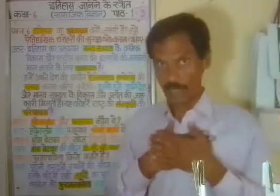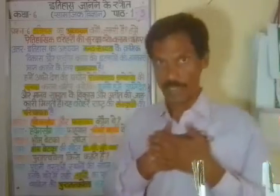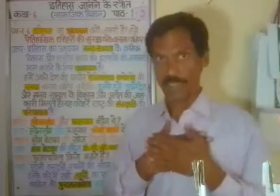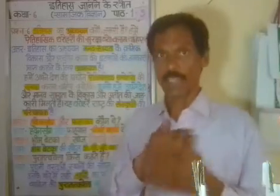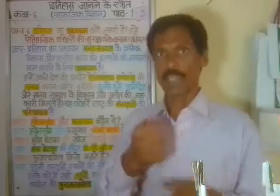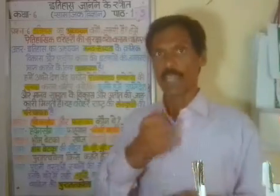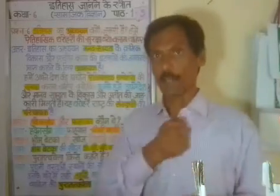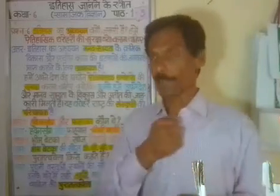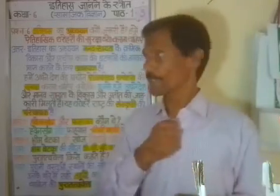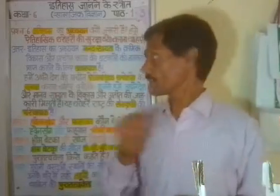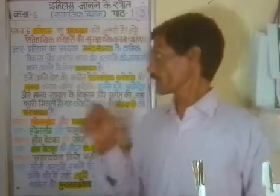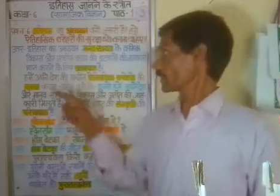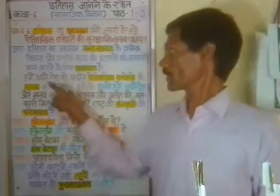हमें अपने